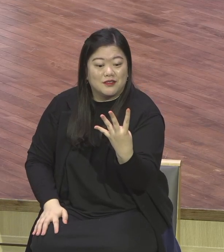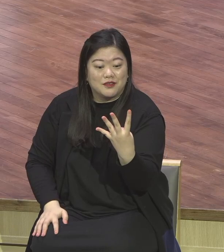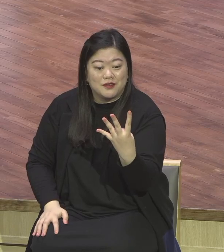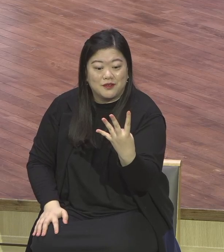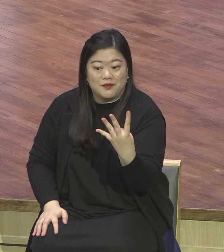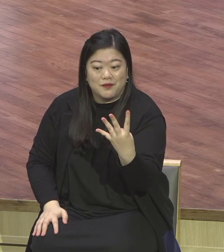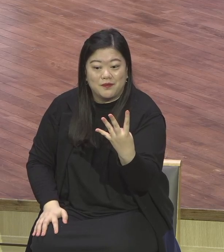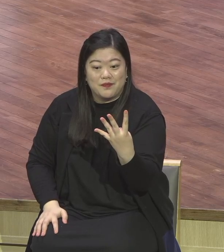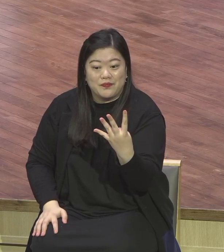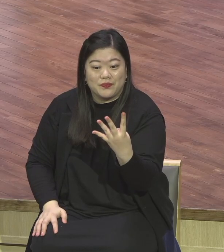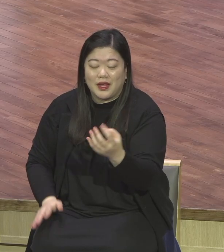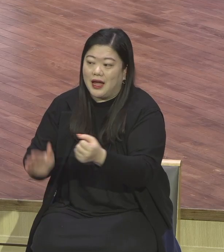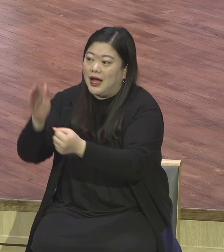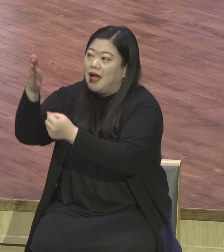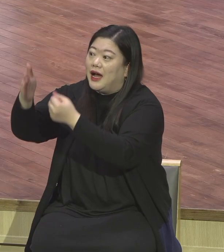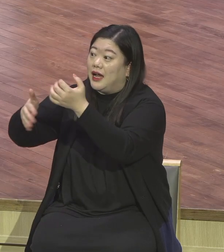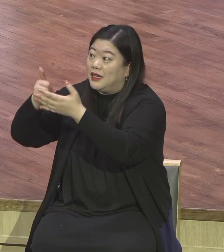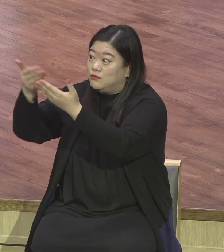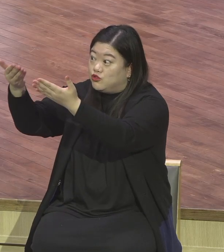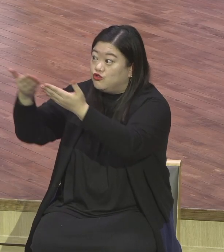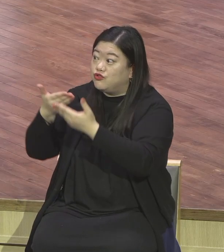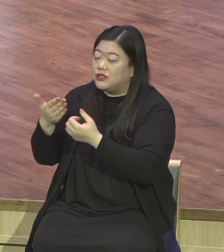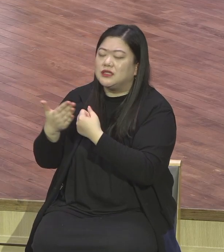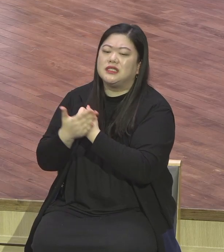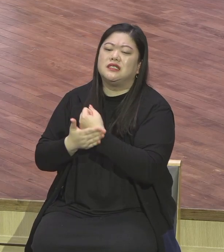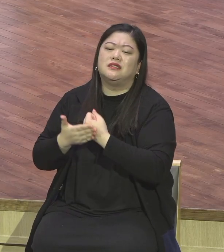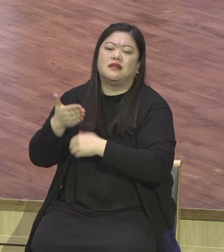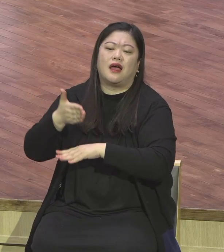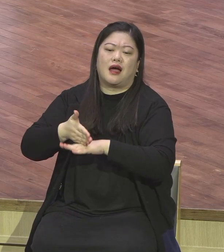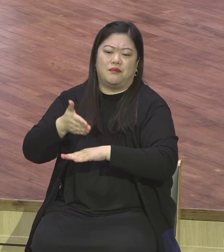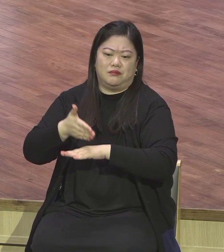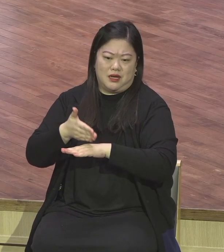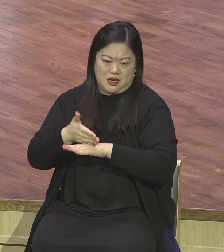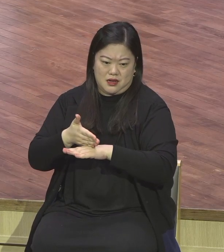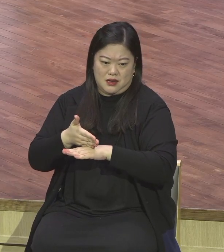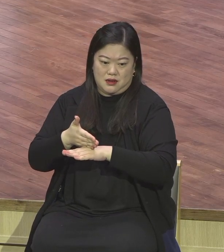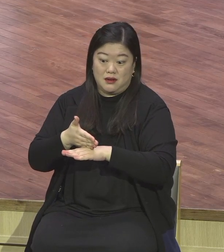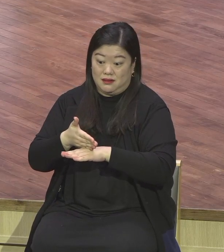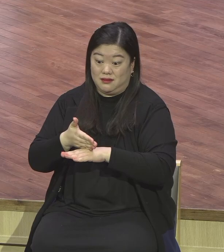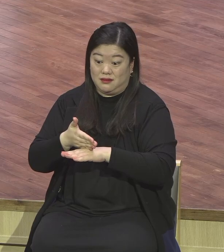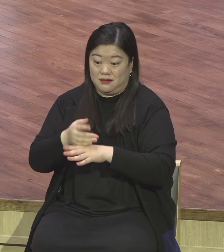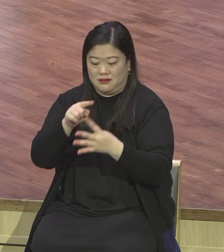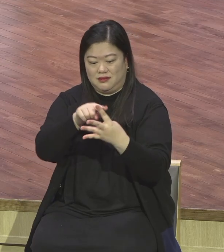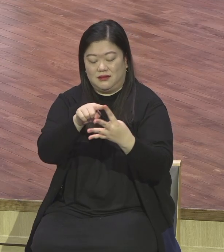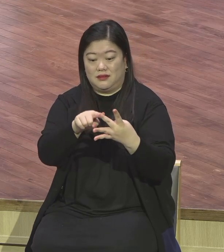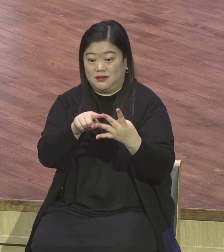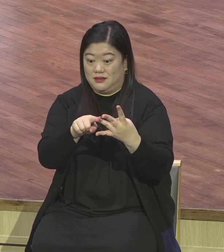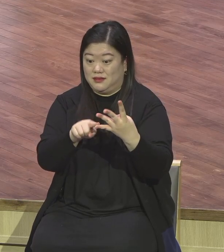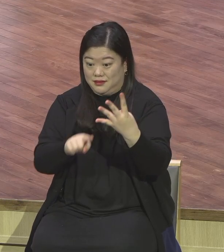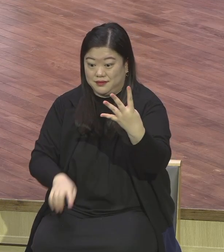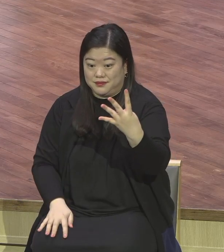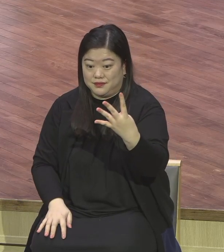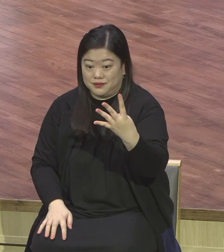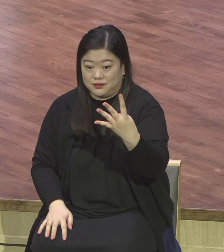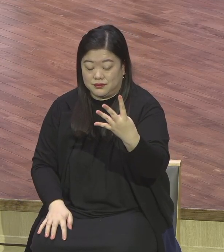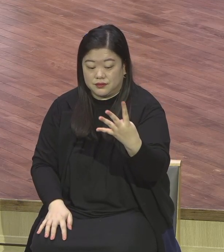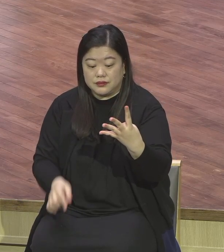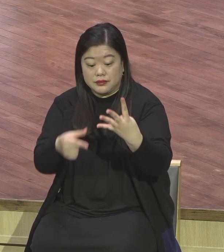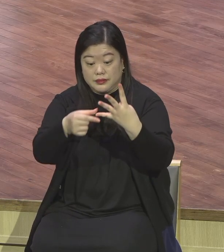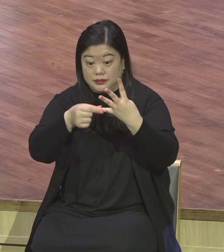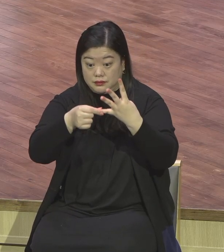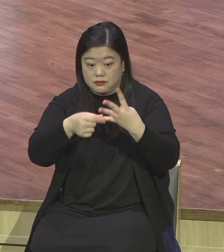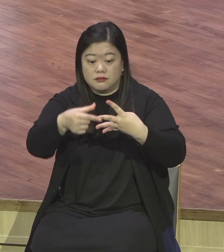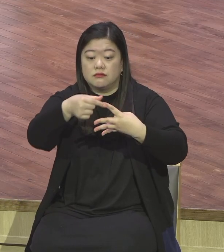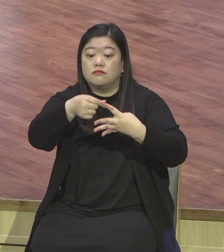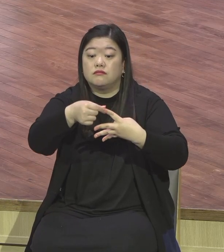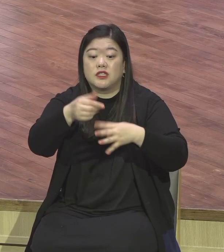베풀어 주신 은혜에 대한 감사 감사합니다 그러니까 이 성탄절과 부활절은